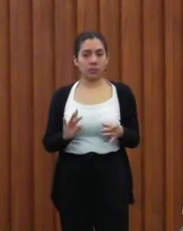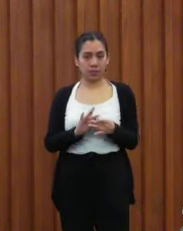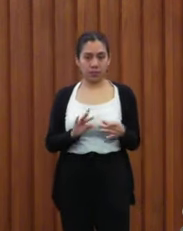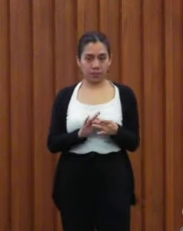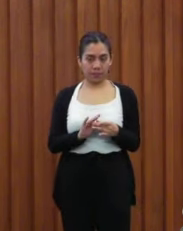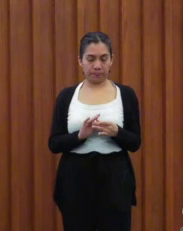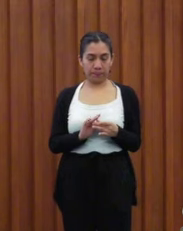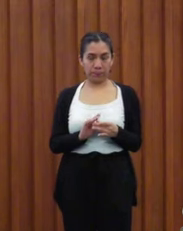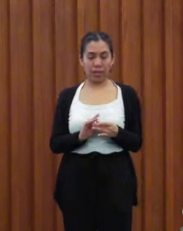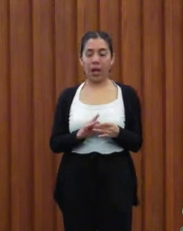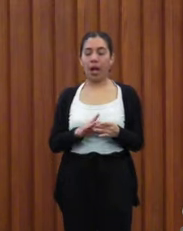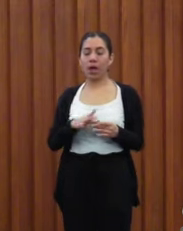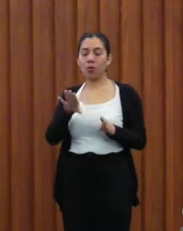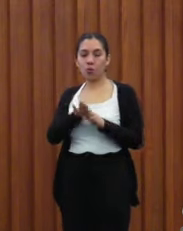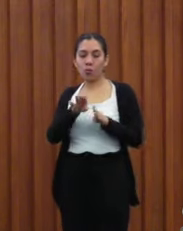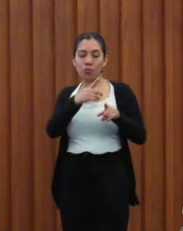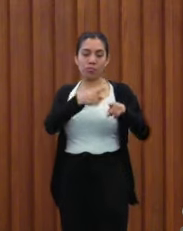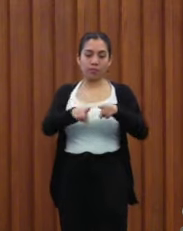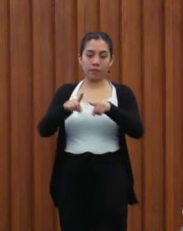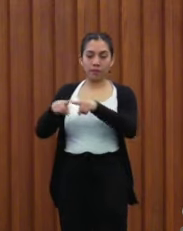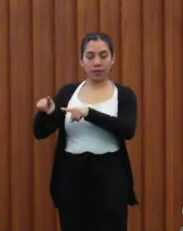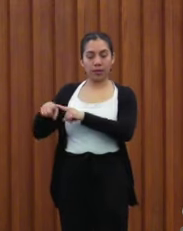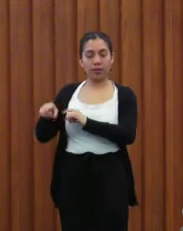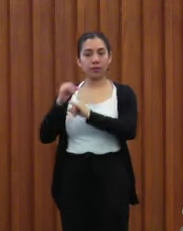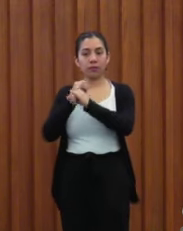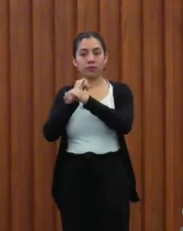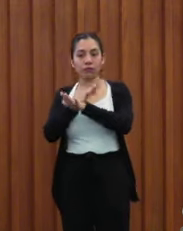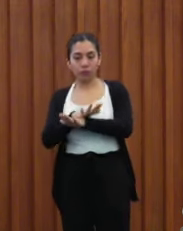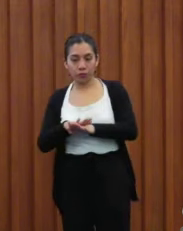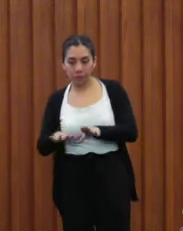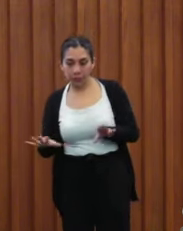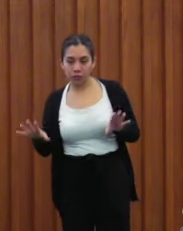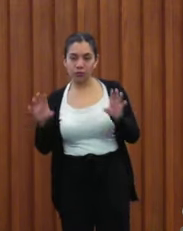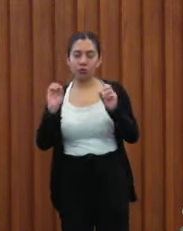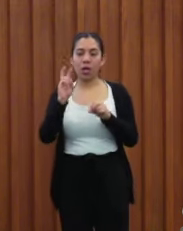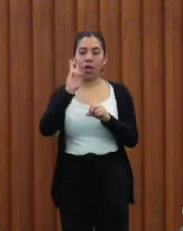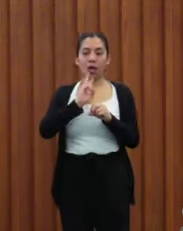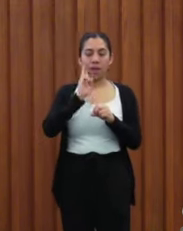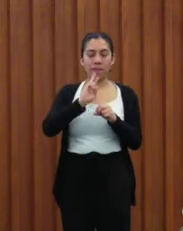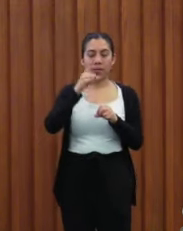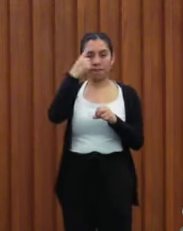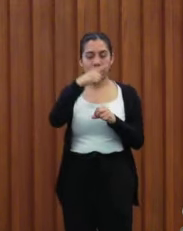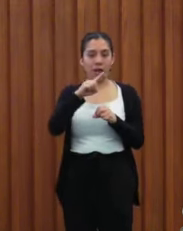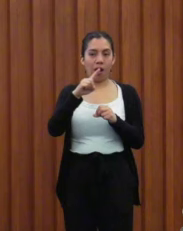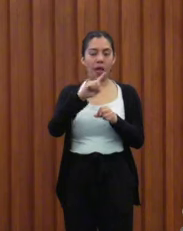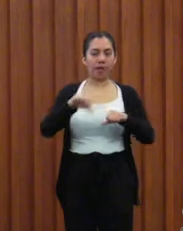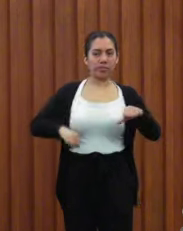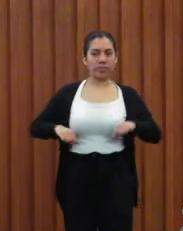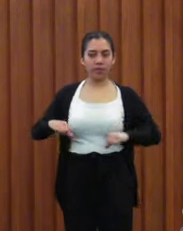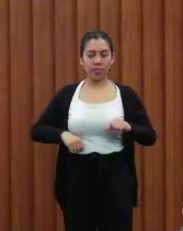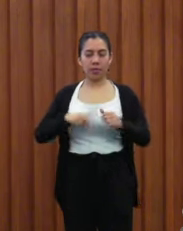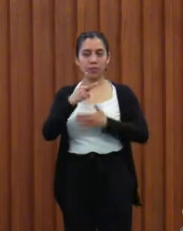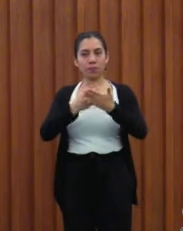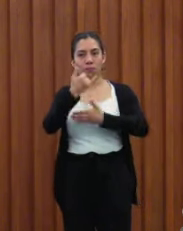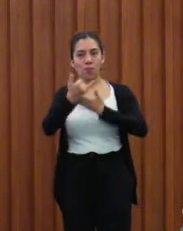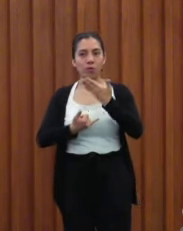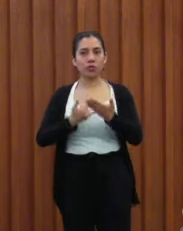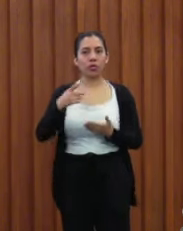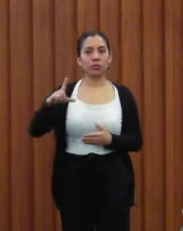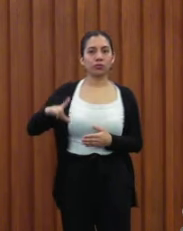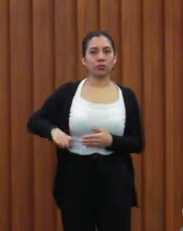Alejandro. El uso de estas herramientas, el tener información para incidencia en política pública, pero también el que